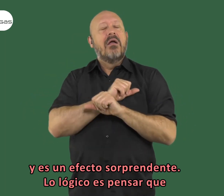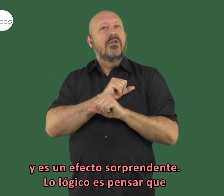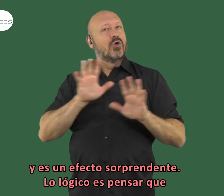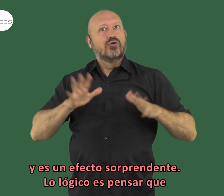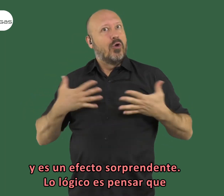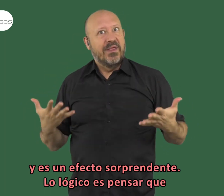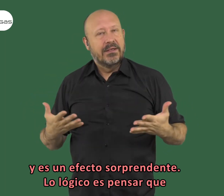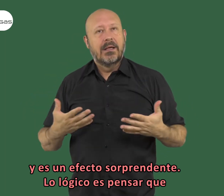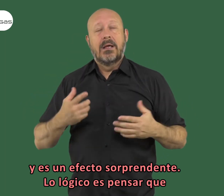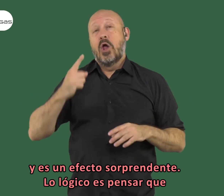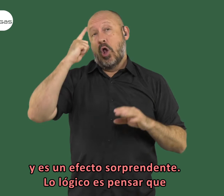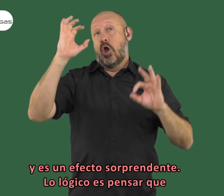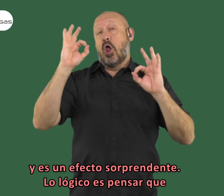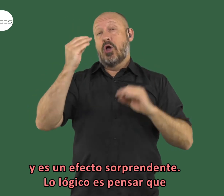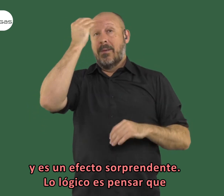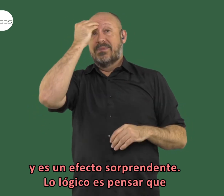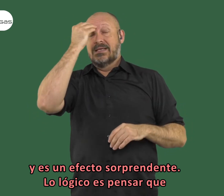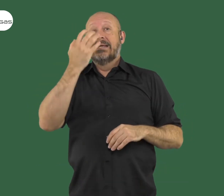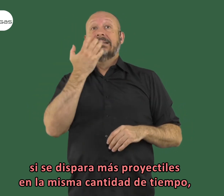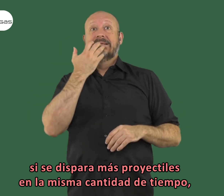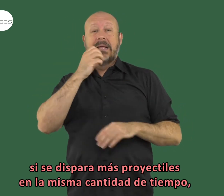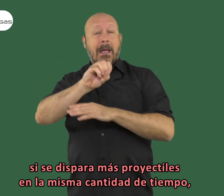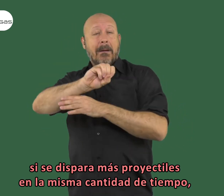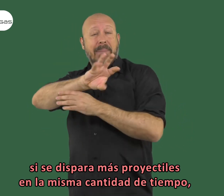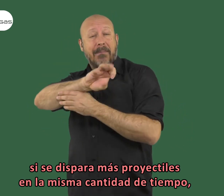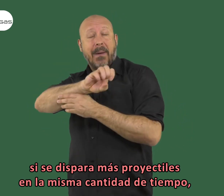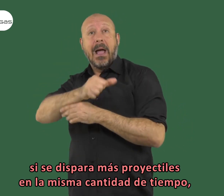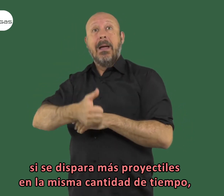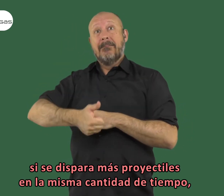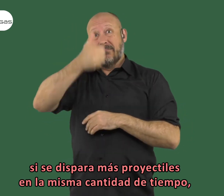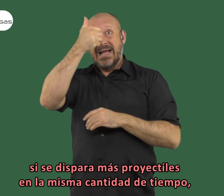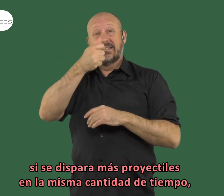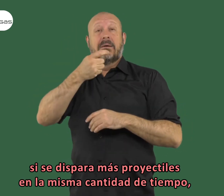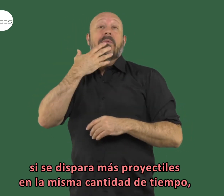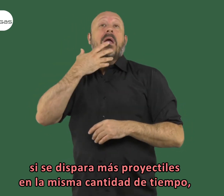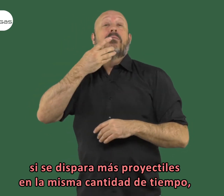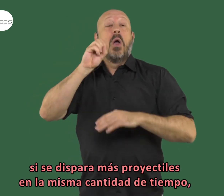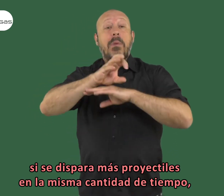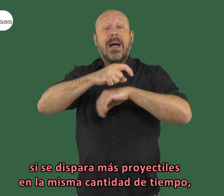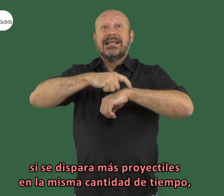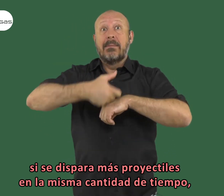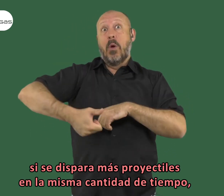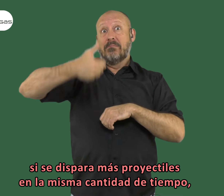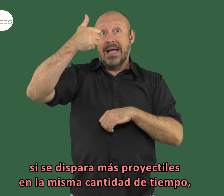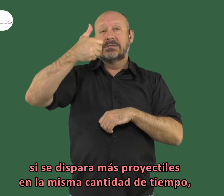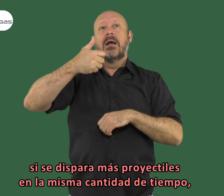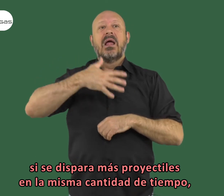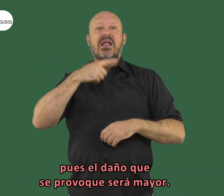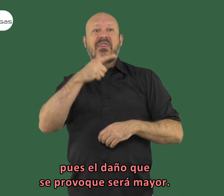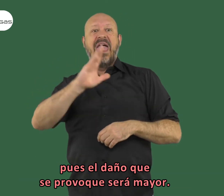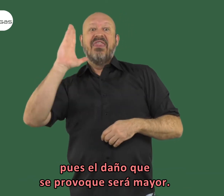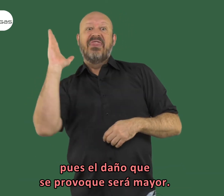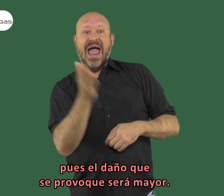es un efecto sorprendente. Lo lógico es pensar que si se dispara más proyectiles en la misma cantidad de